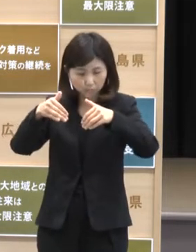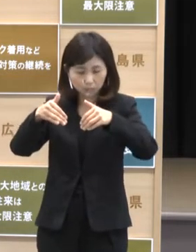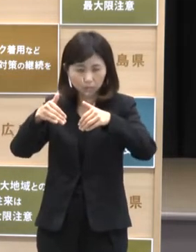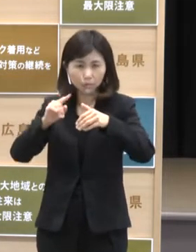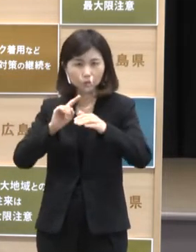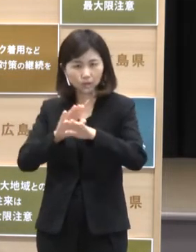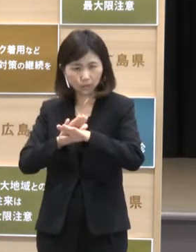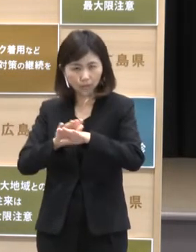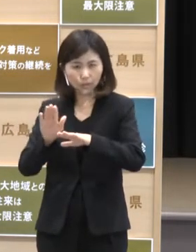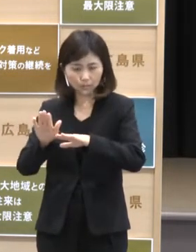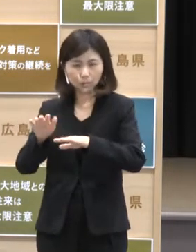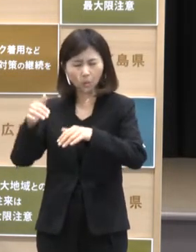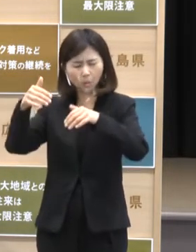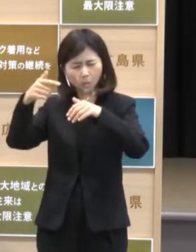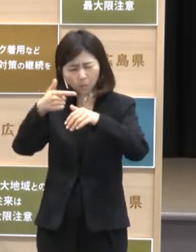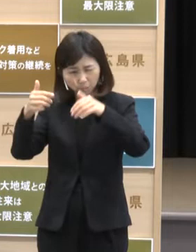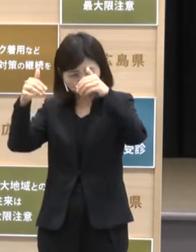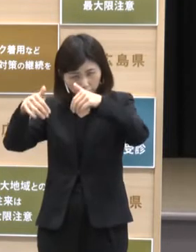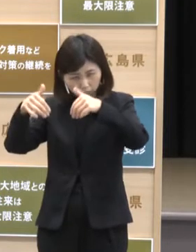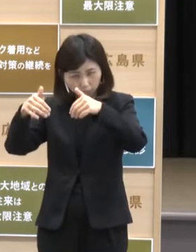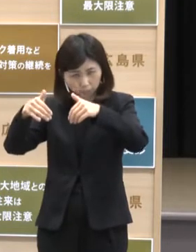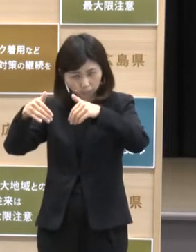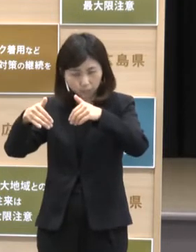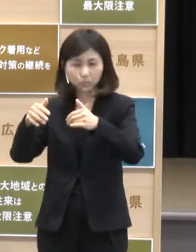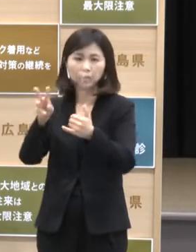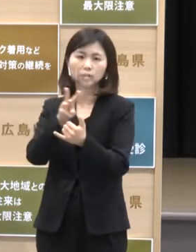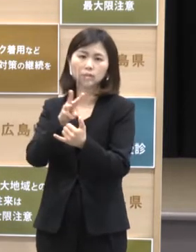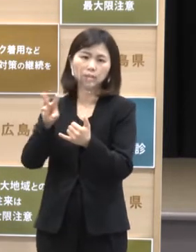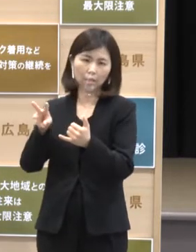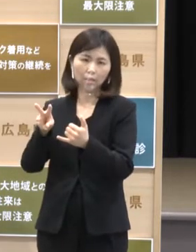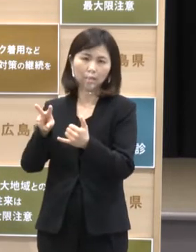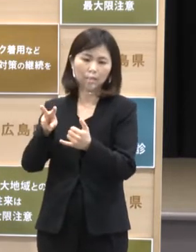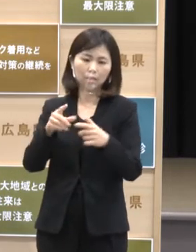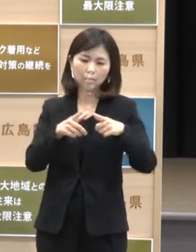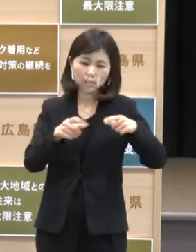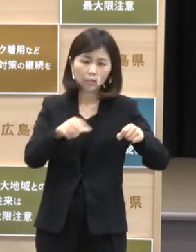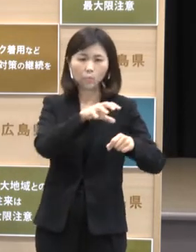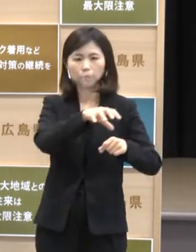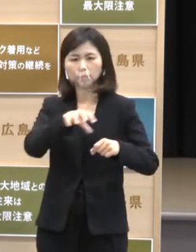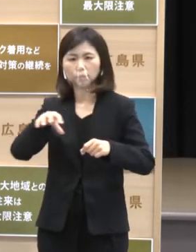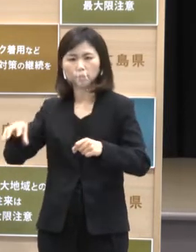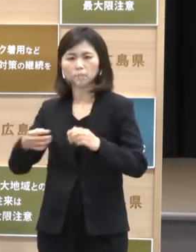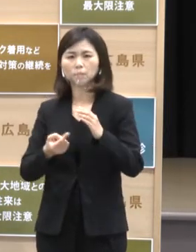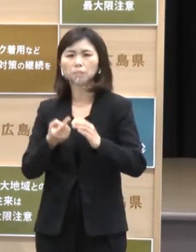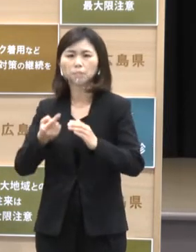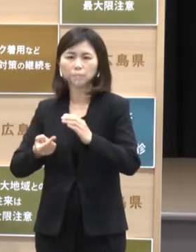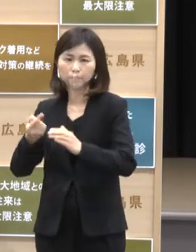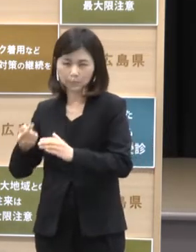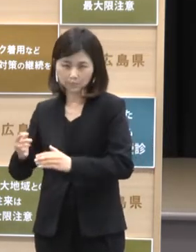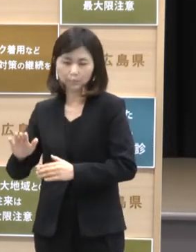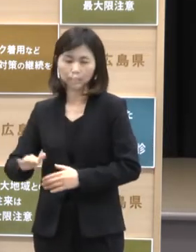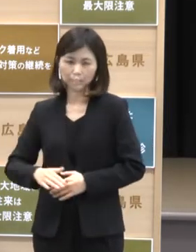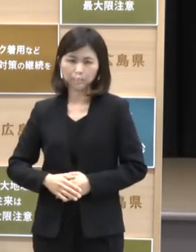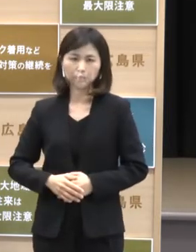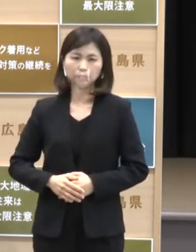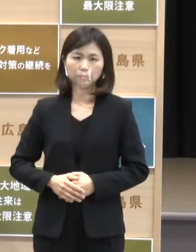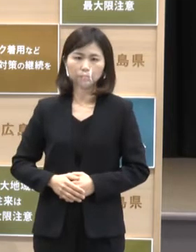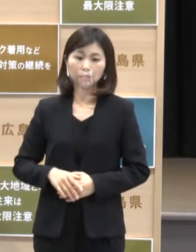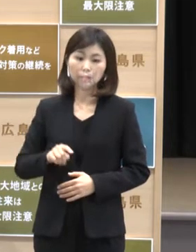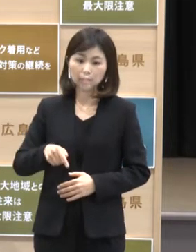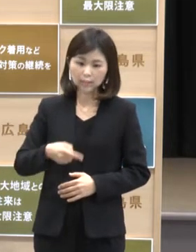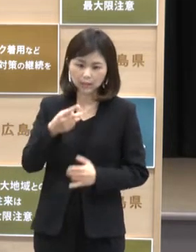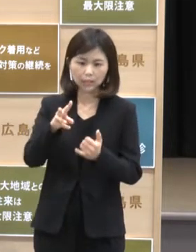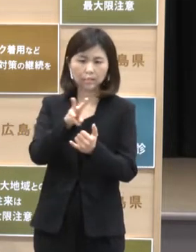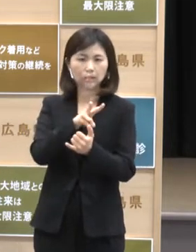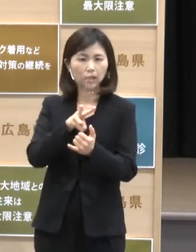ようなですね、大雨の被害が全国各地で発生をしています。自然災害の発